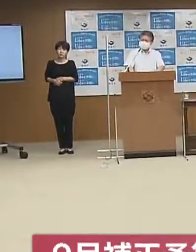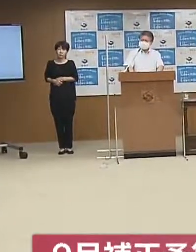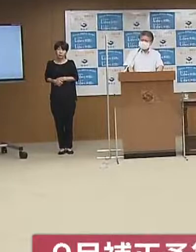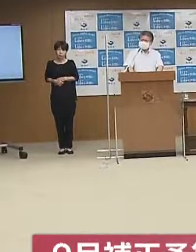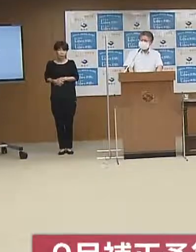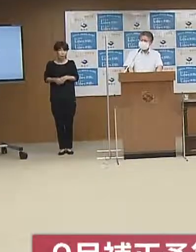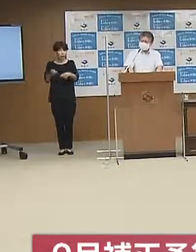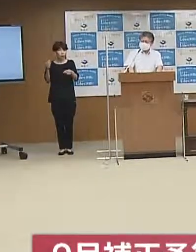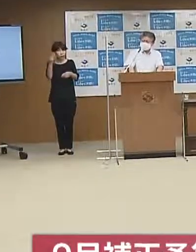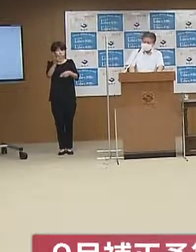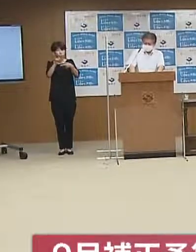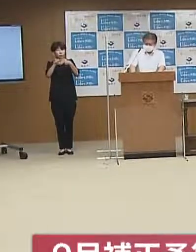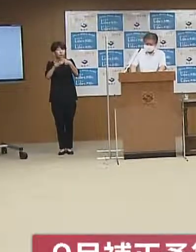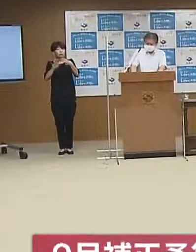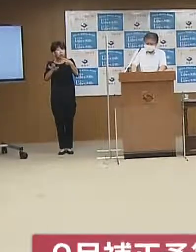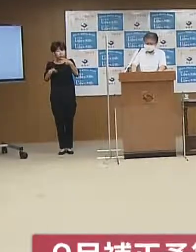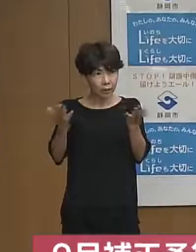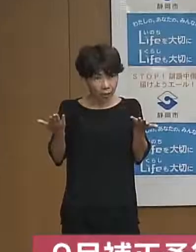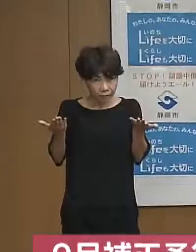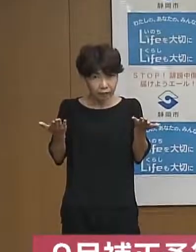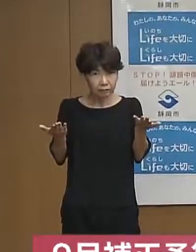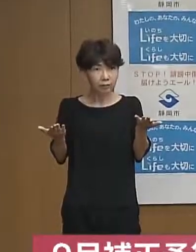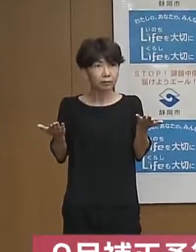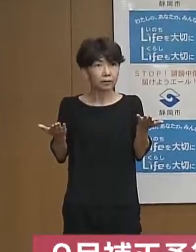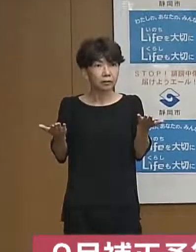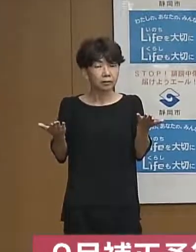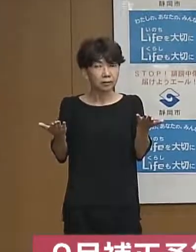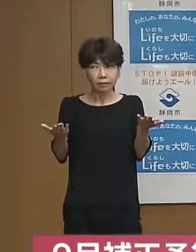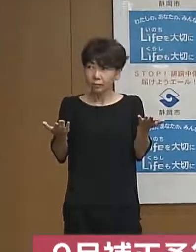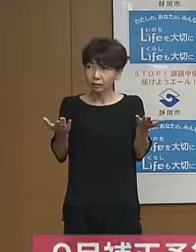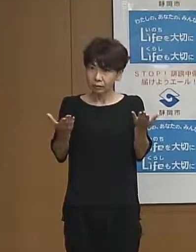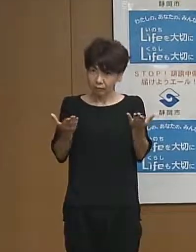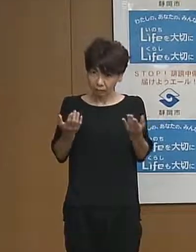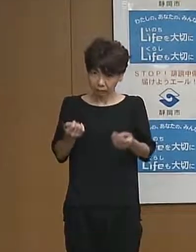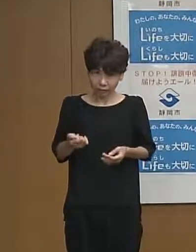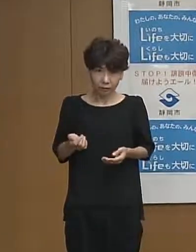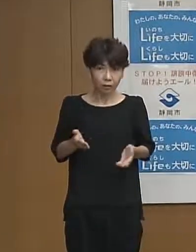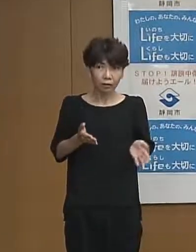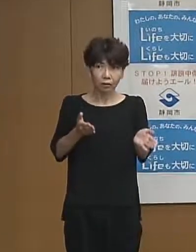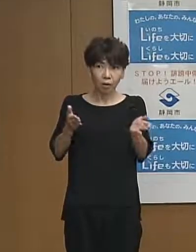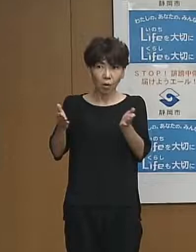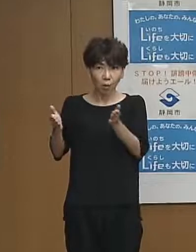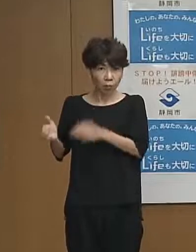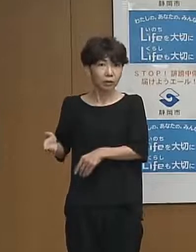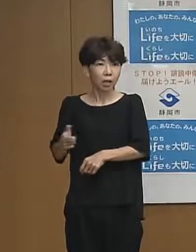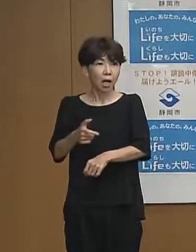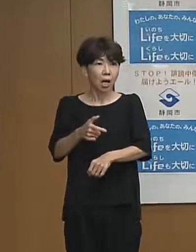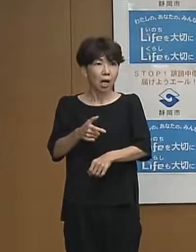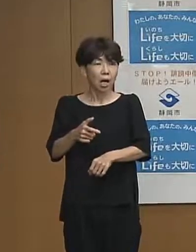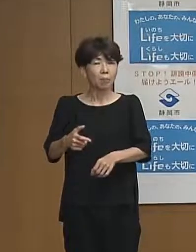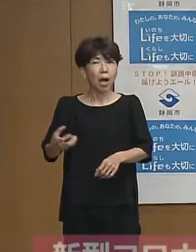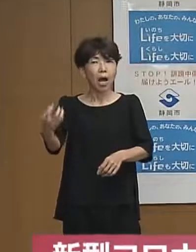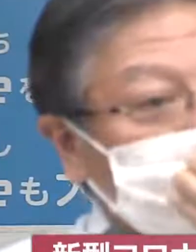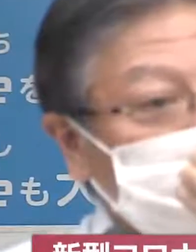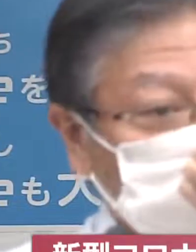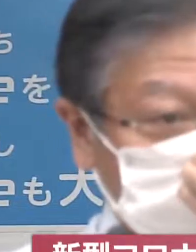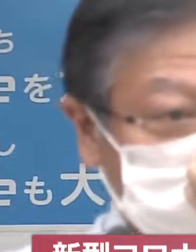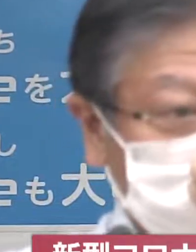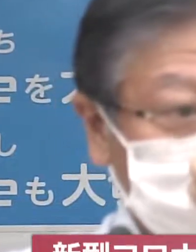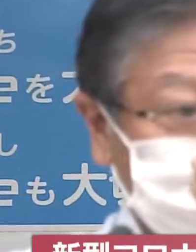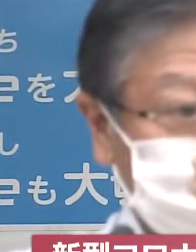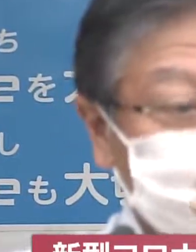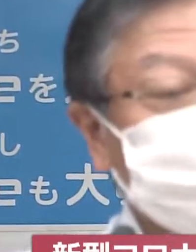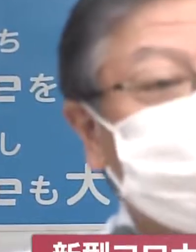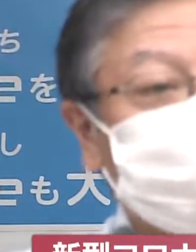月補正としては政令指定都市移行後最大ですこのうち新型コロナ対策が